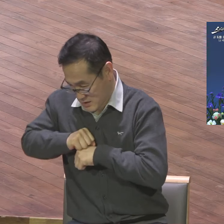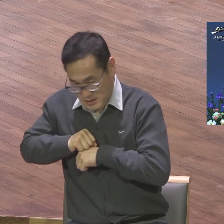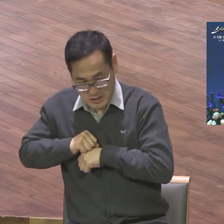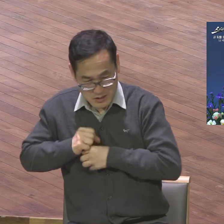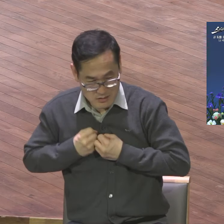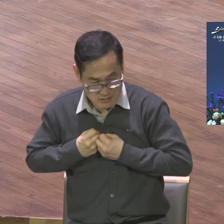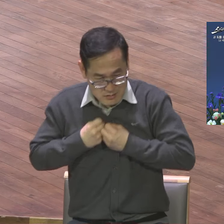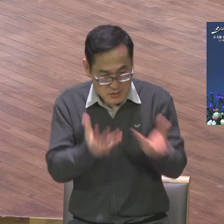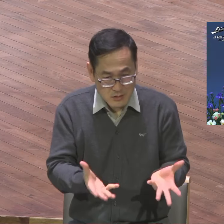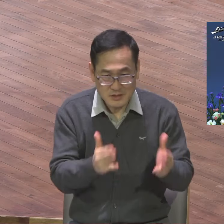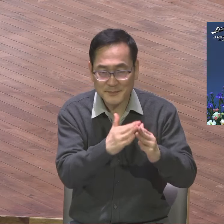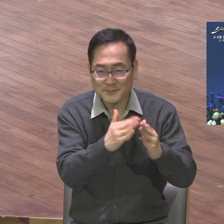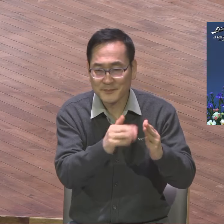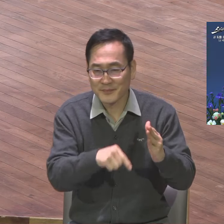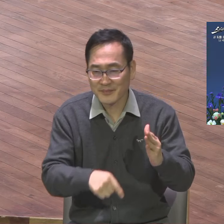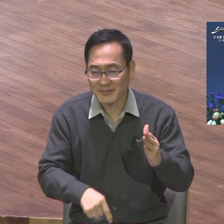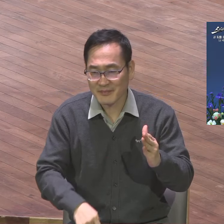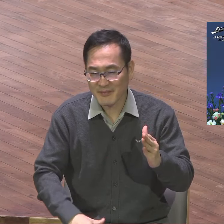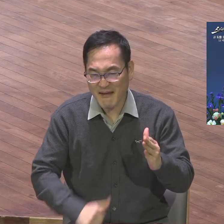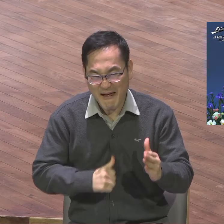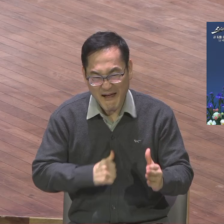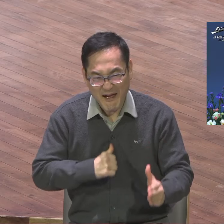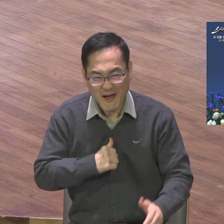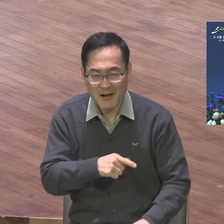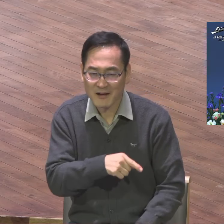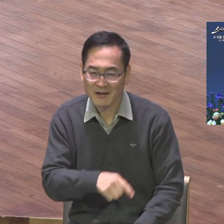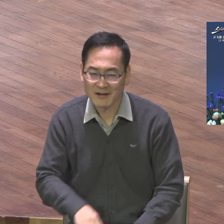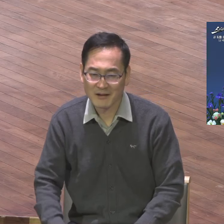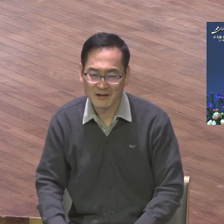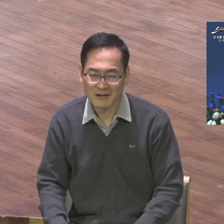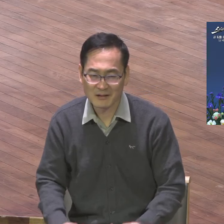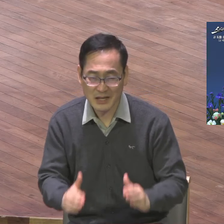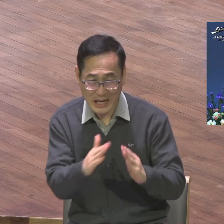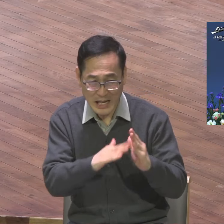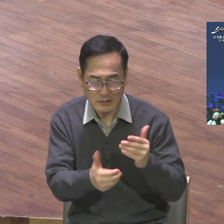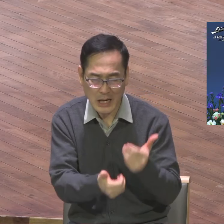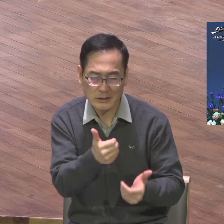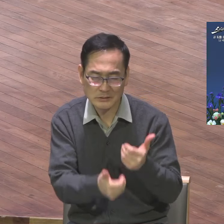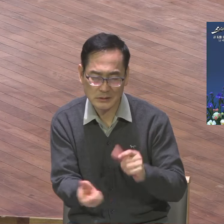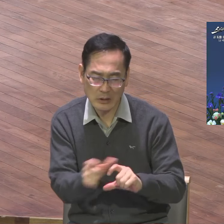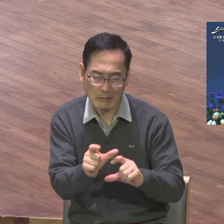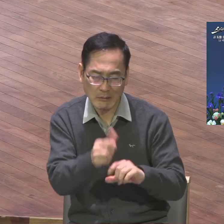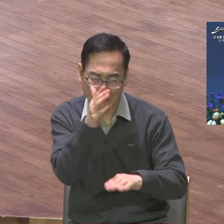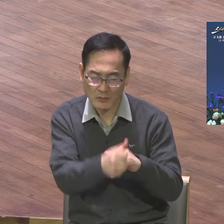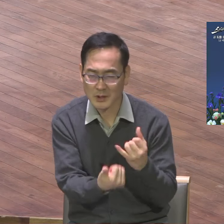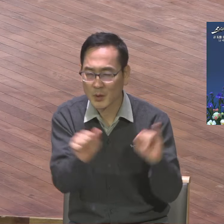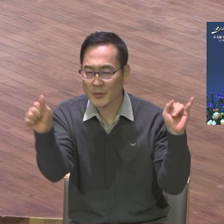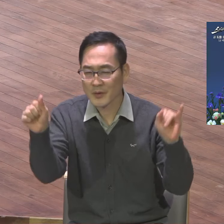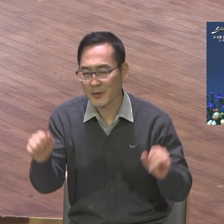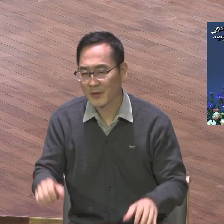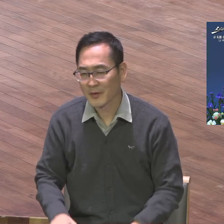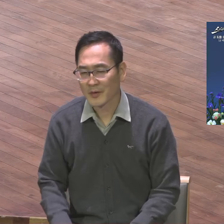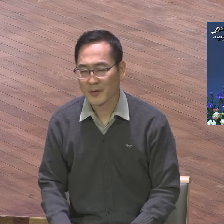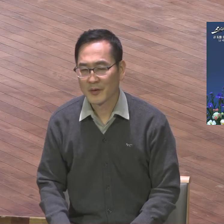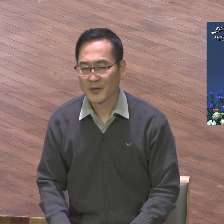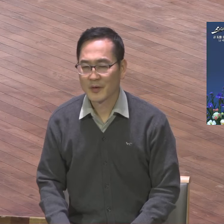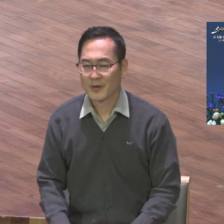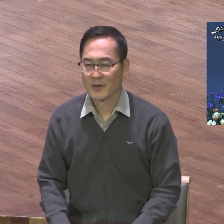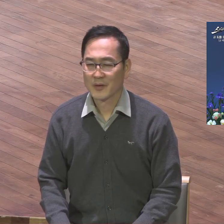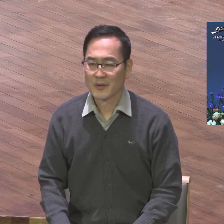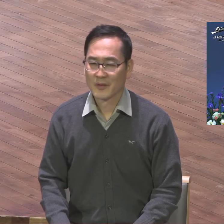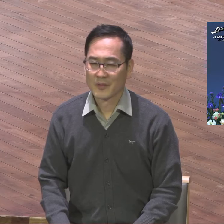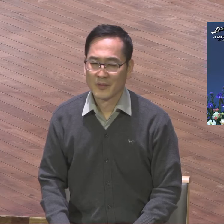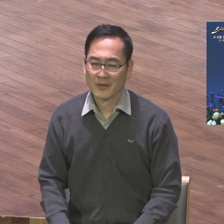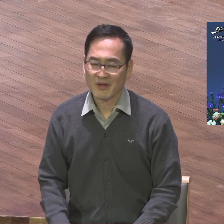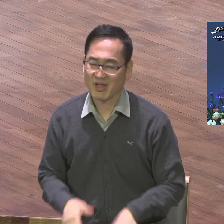되어버리지. 지금 현실이 지금. 근데 이런 삶의 환경은 단순히 육신적으로 지치게